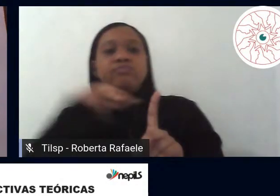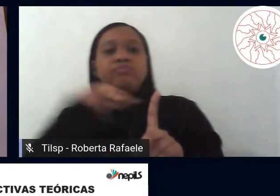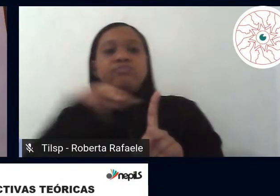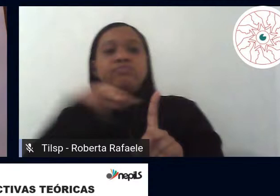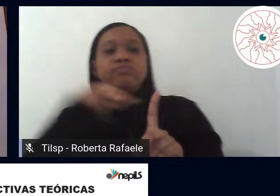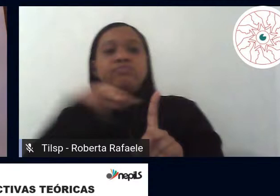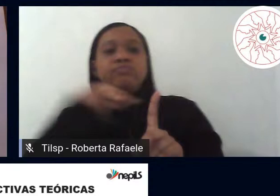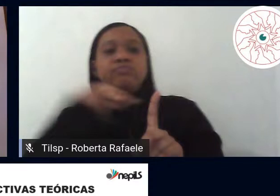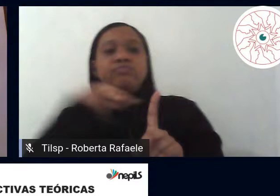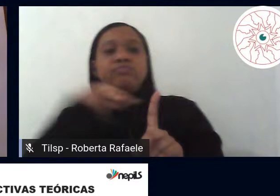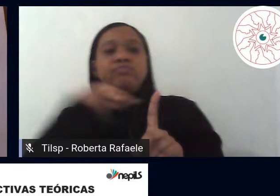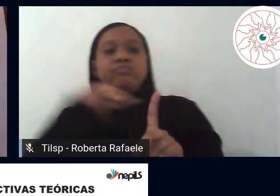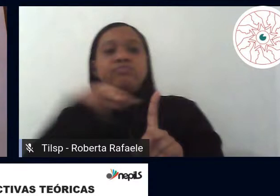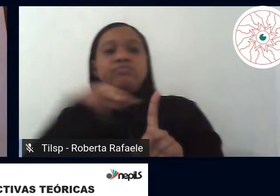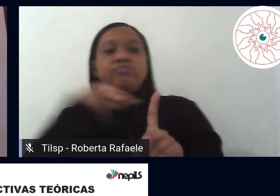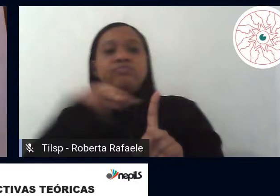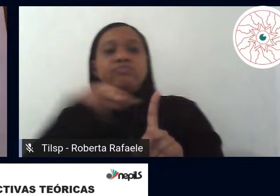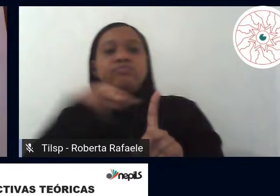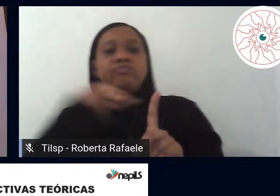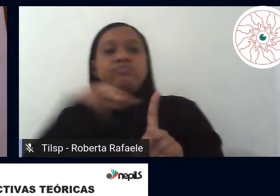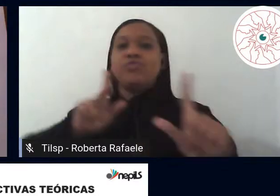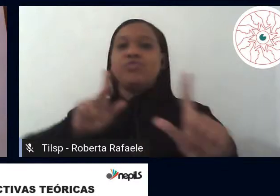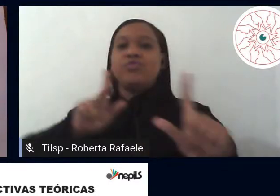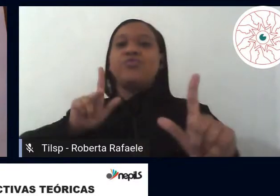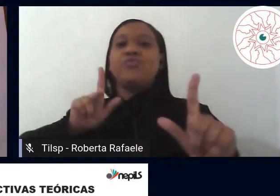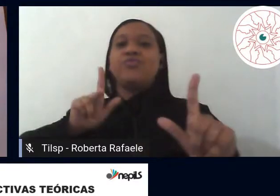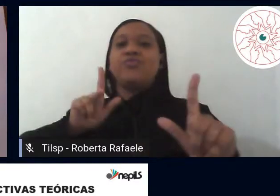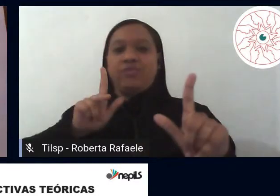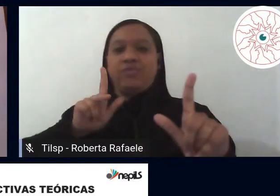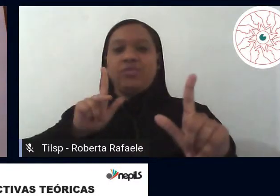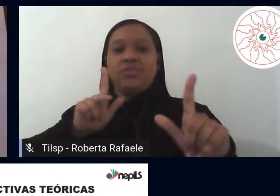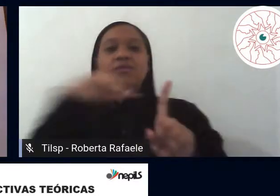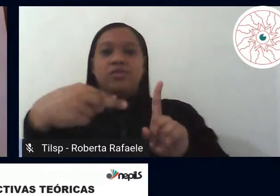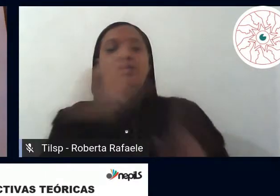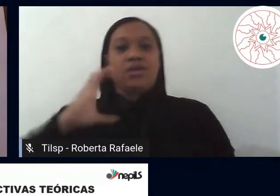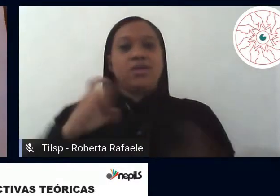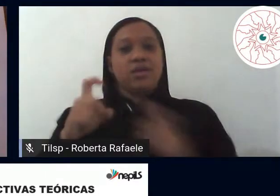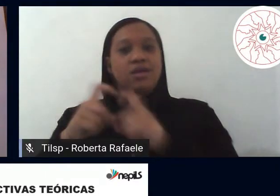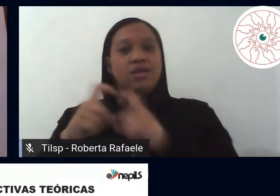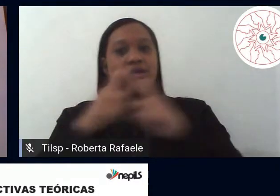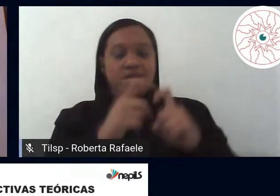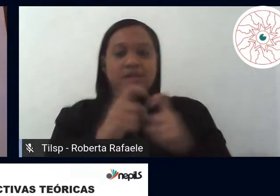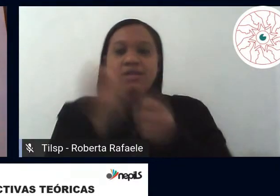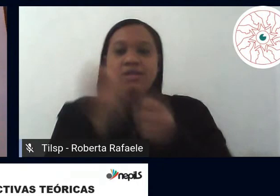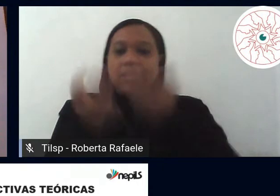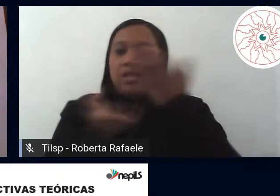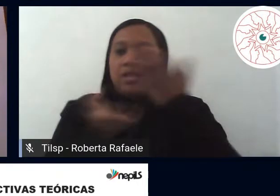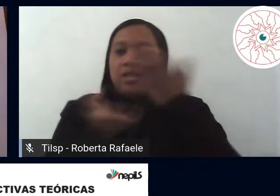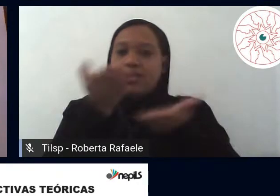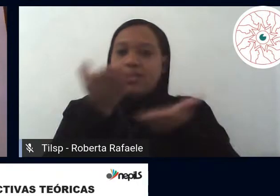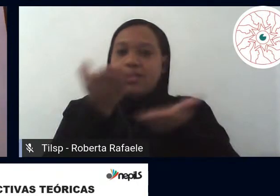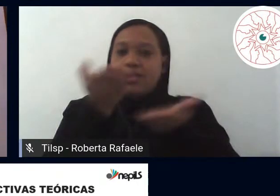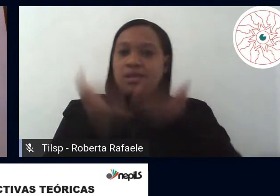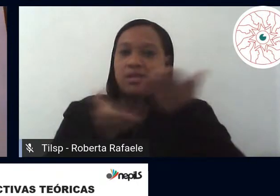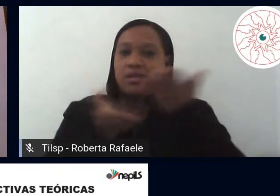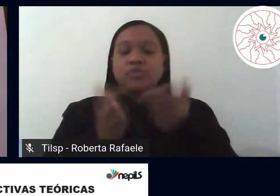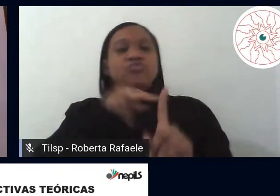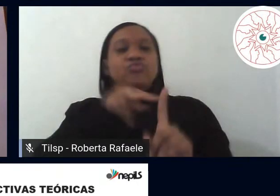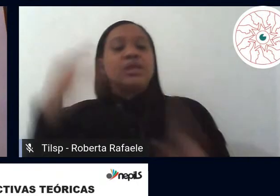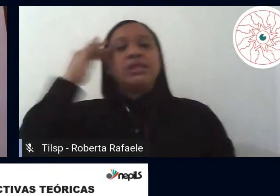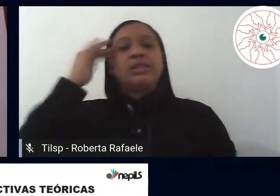clínica terapêutica, que é uma visão que entende a surdez como uma deficiência, como uma